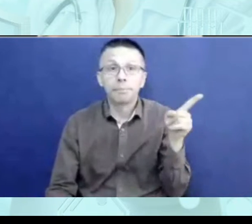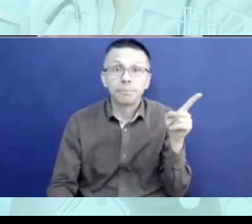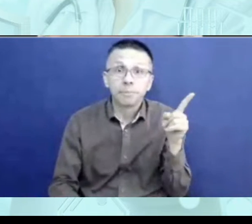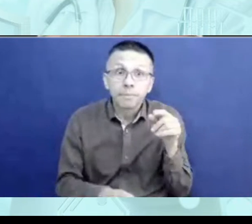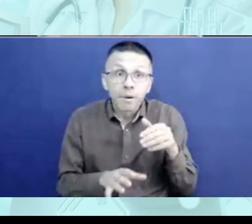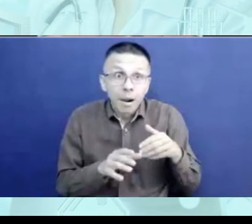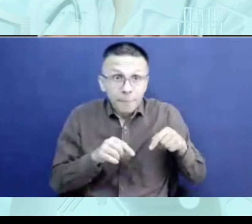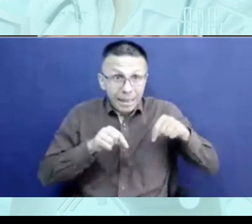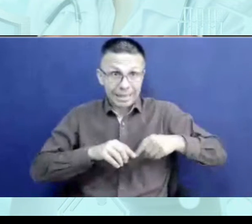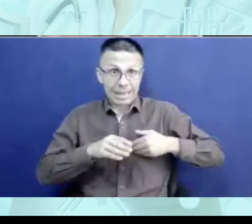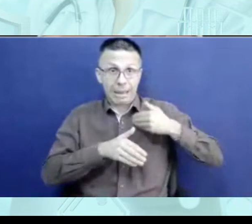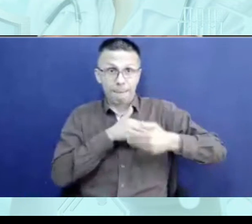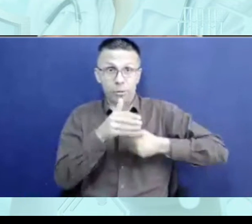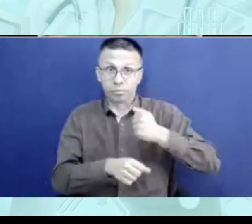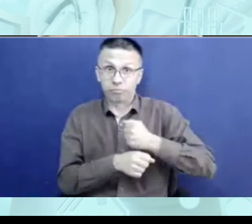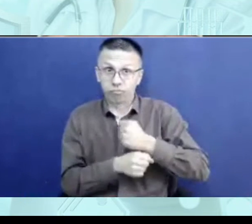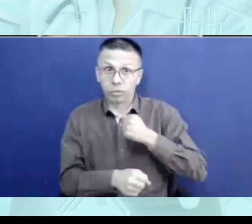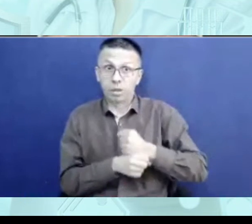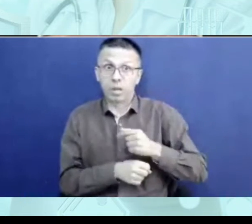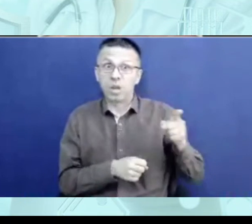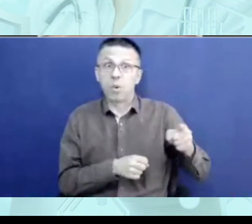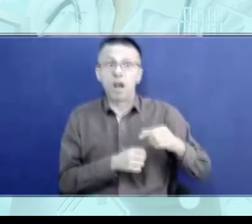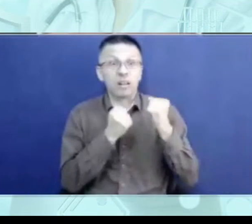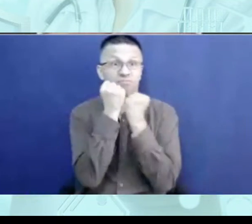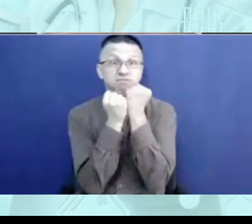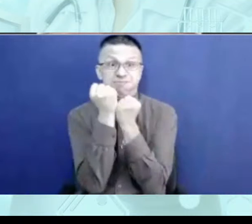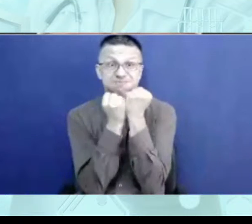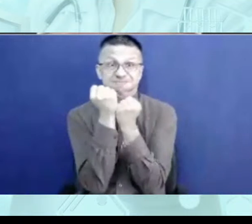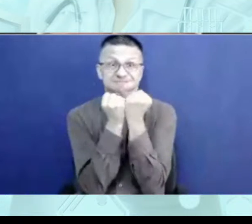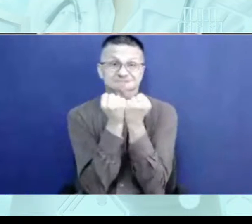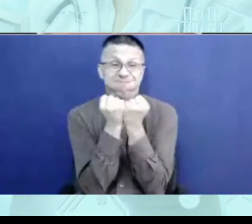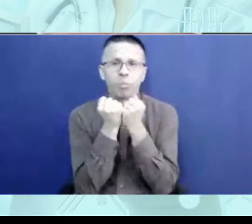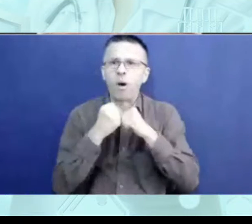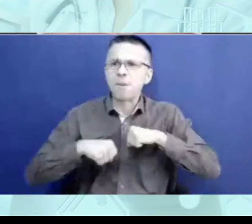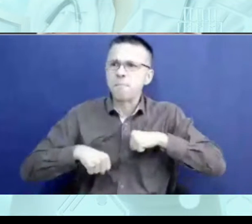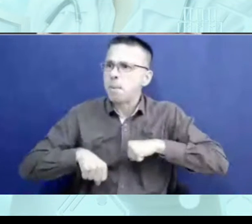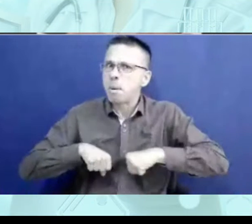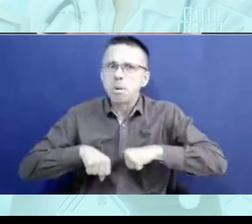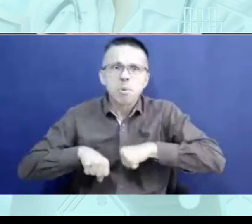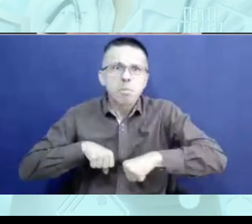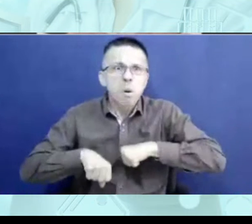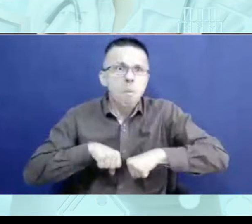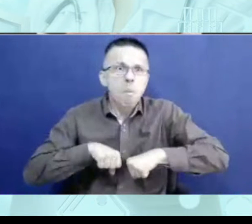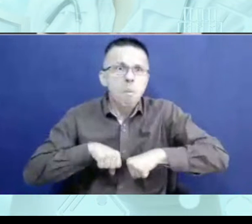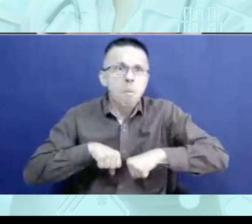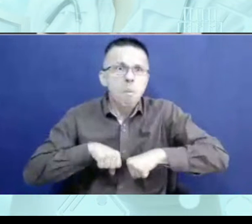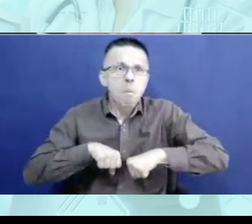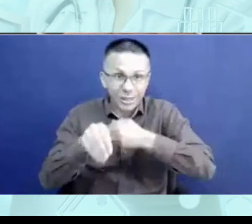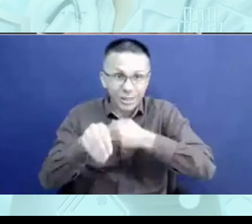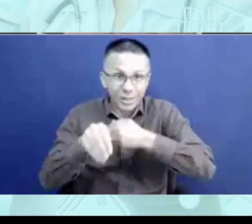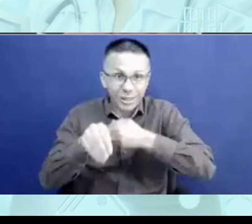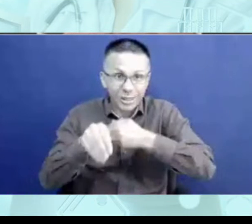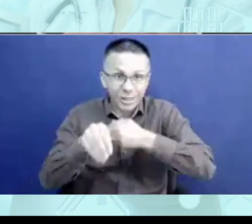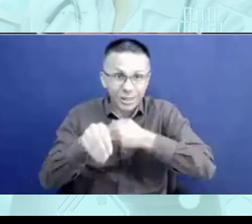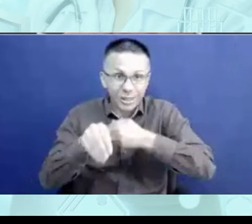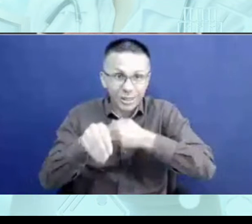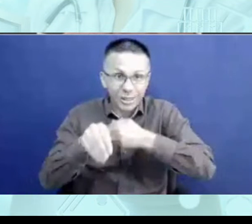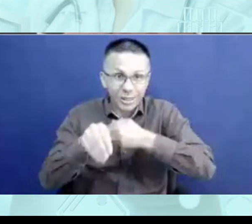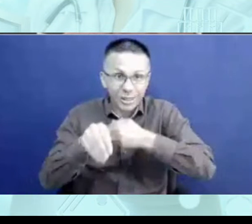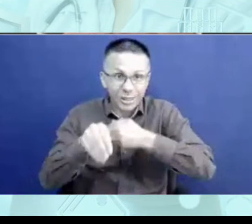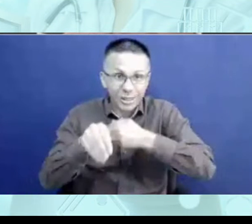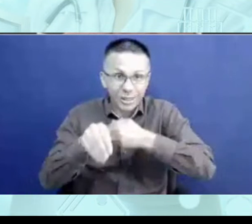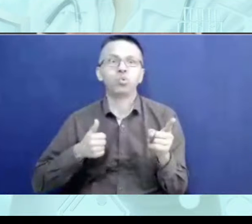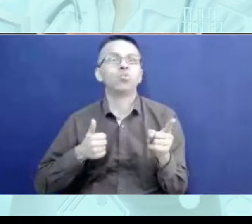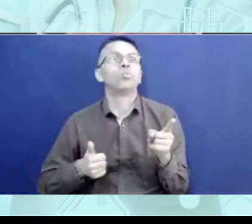este proceso, ha sido el motor de impulso, puedo decirlo, de todo el proceso de certificación. Ha sido a través de